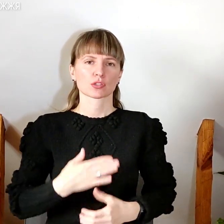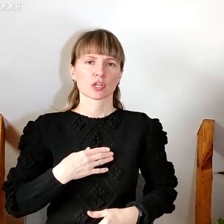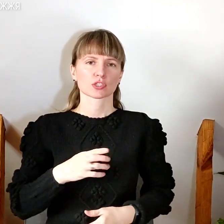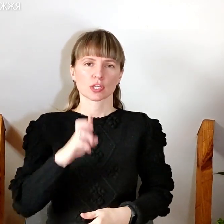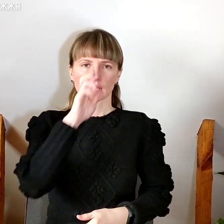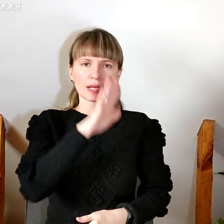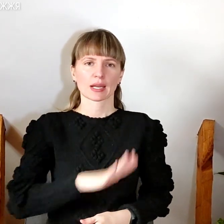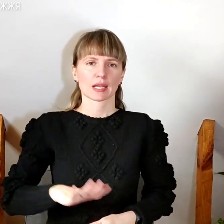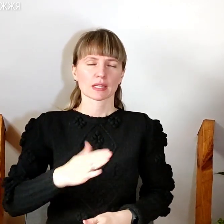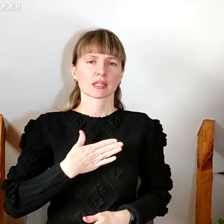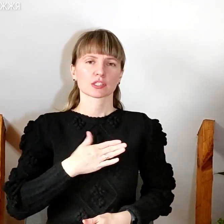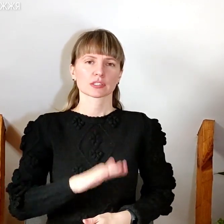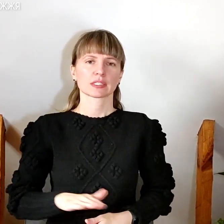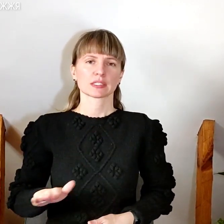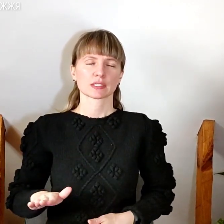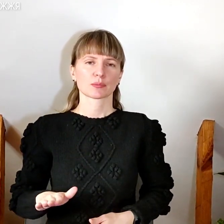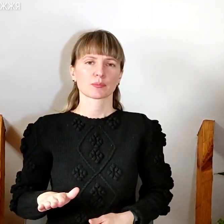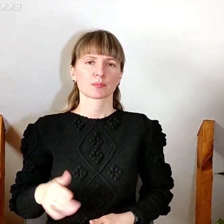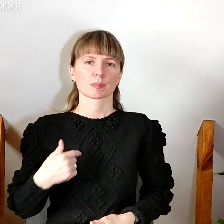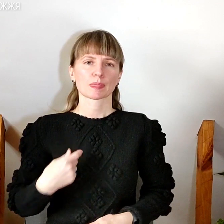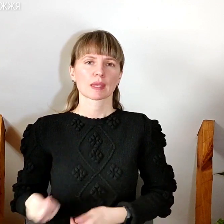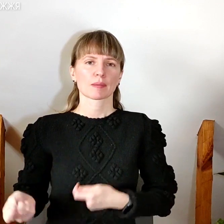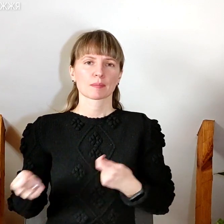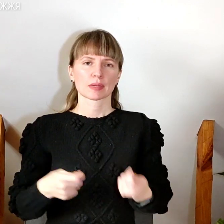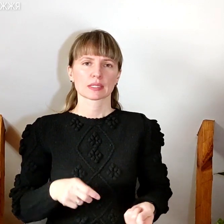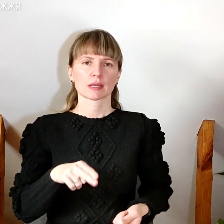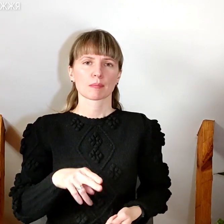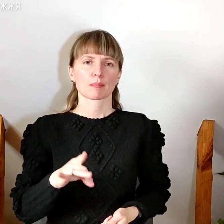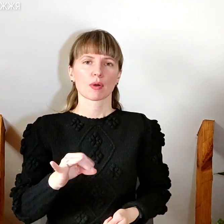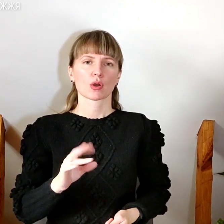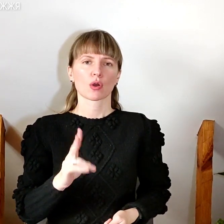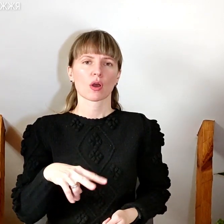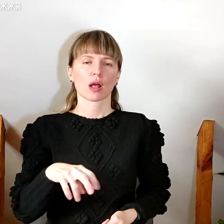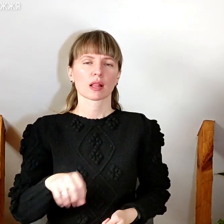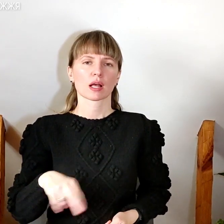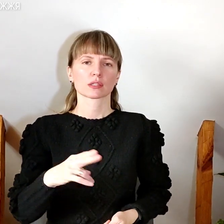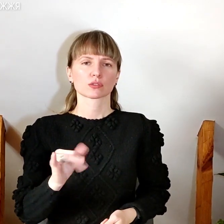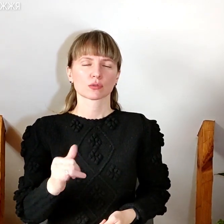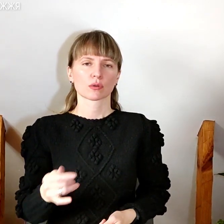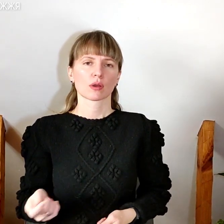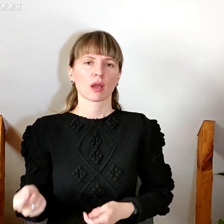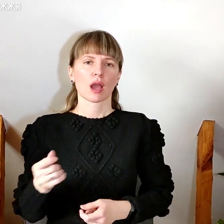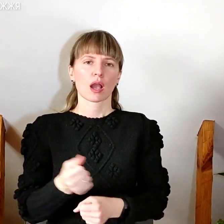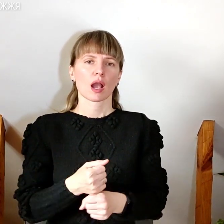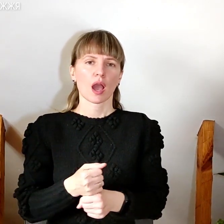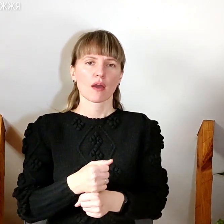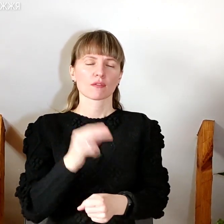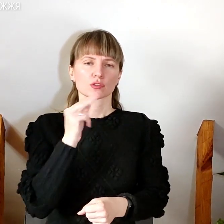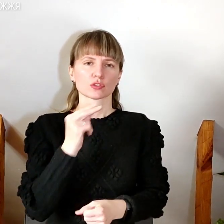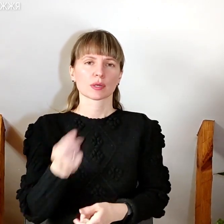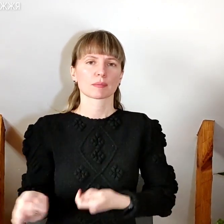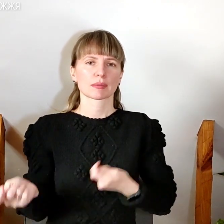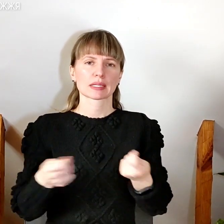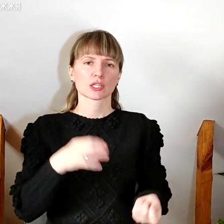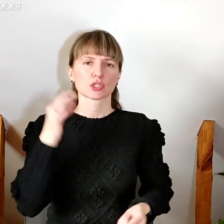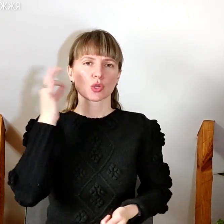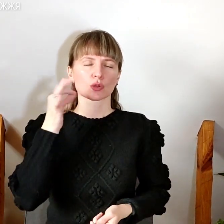нашим дітям. Ми принесли прокладки, щоб клали з дітям, принесли їм солодощі, сгущенку